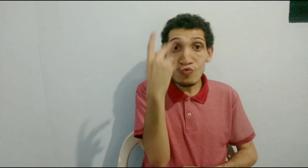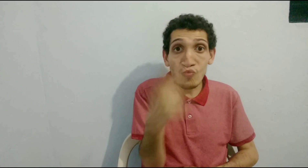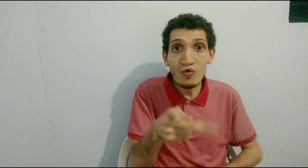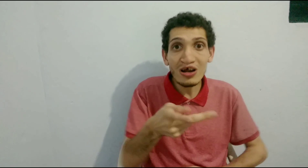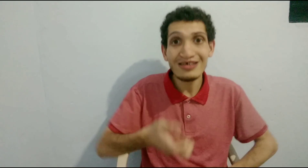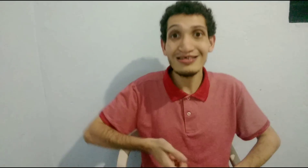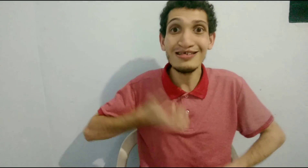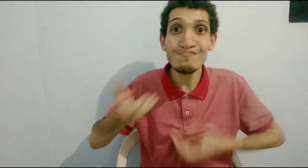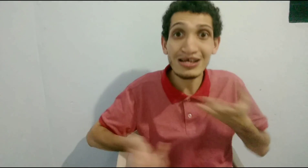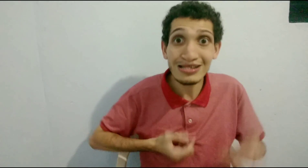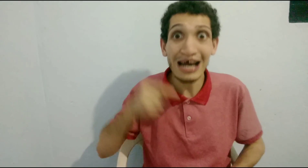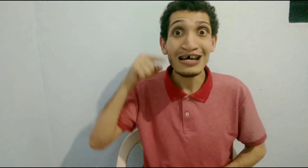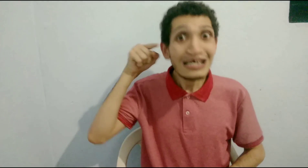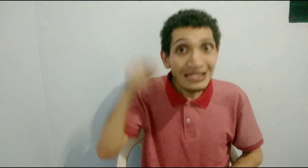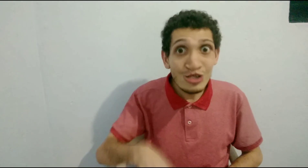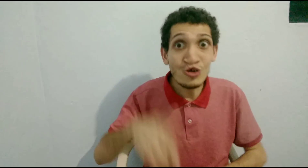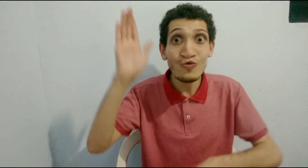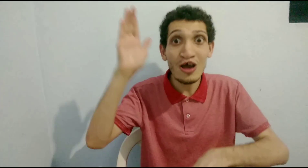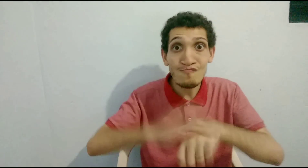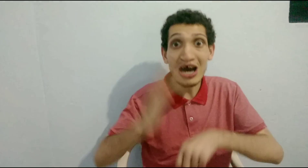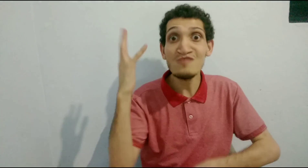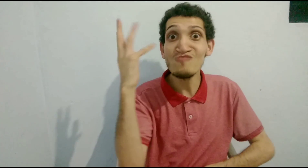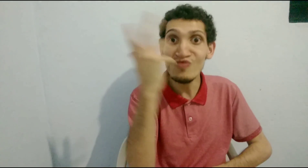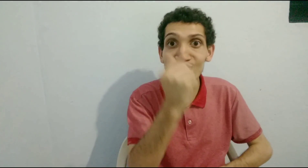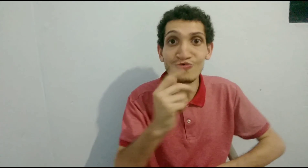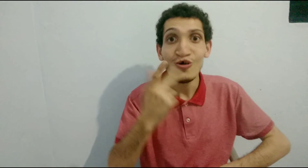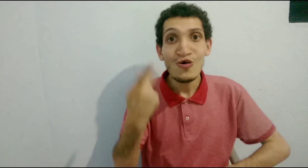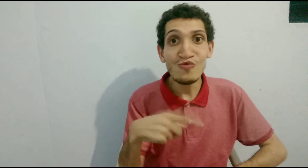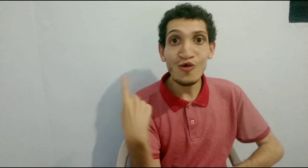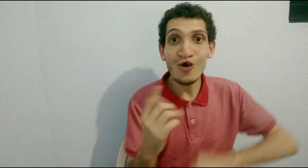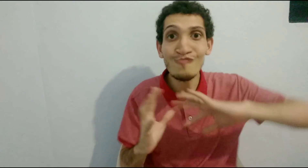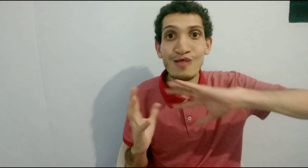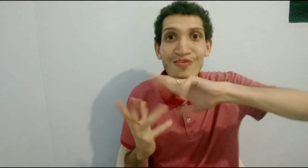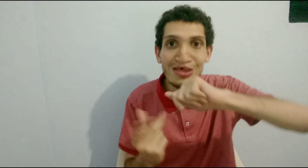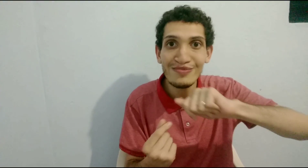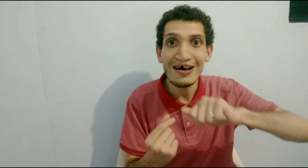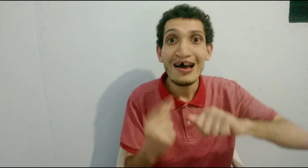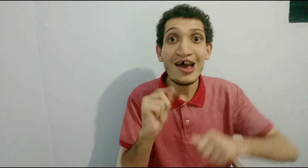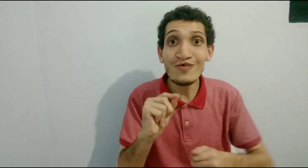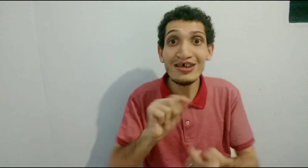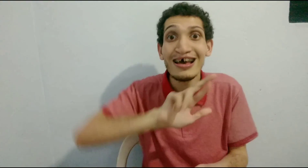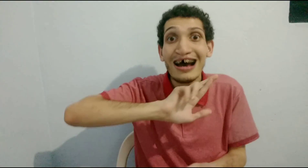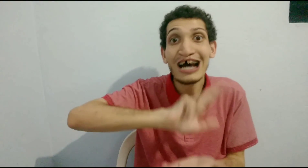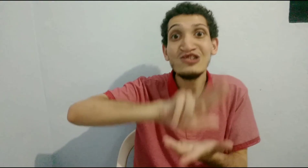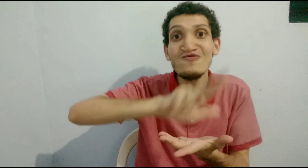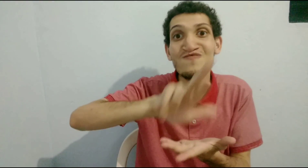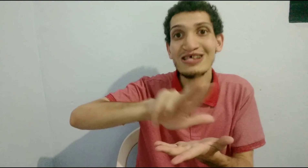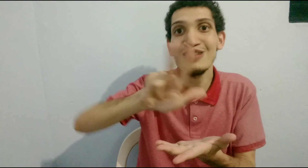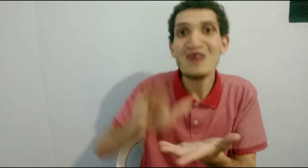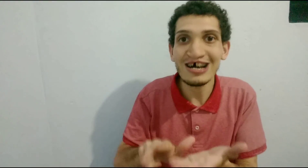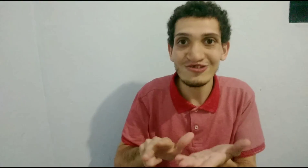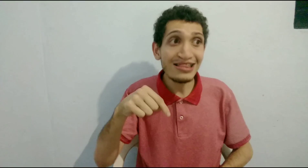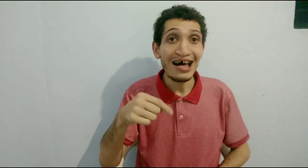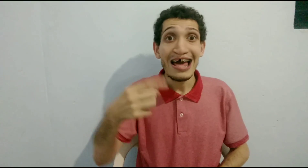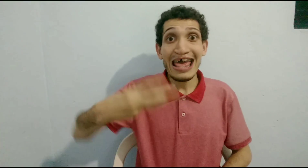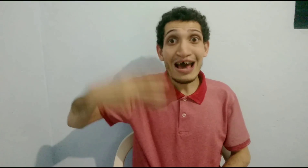cultura, de se expressar. Isso é o mais bonito do nosso planeta. É o quê? É a diversidade. É